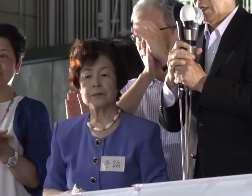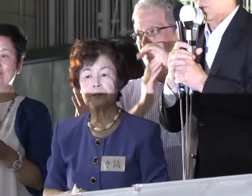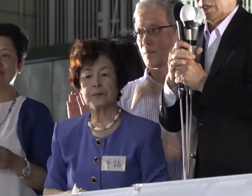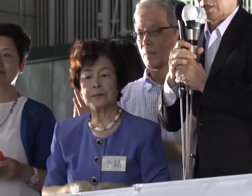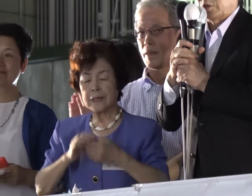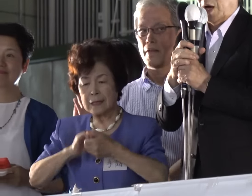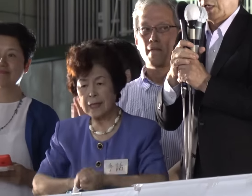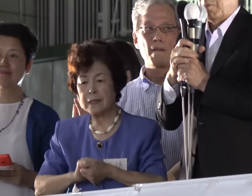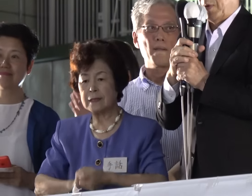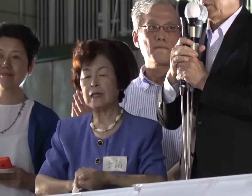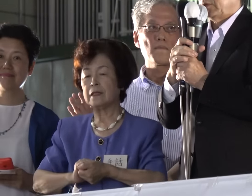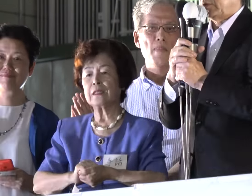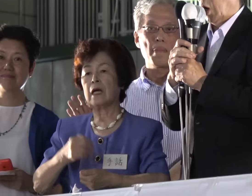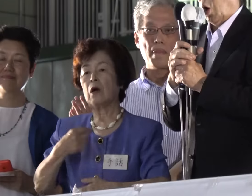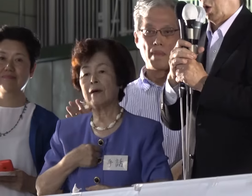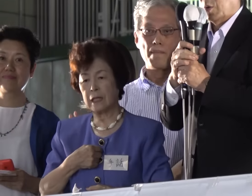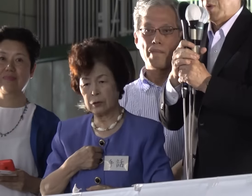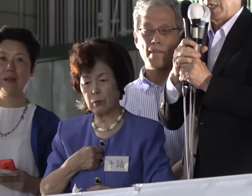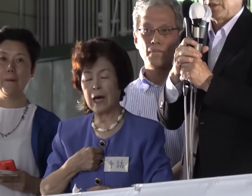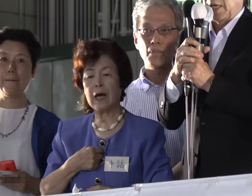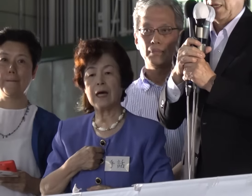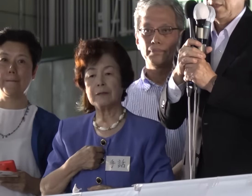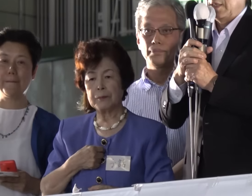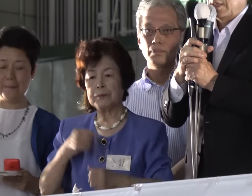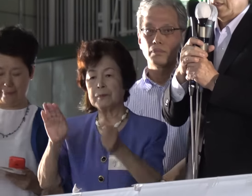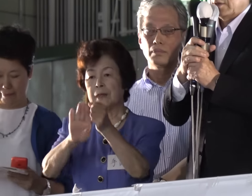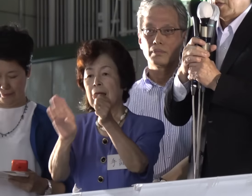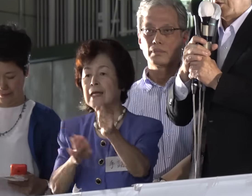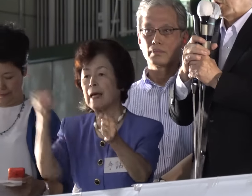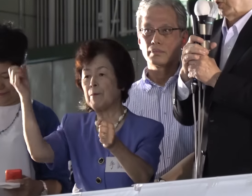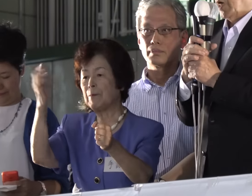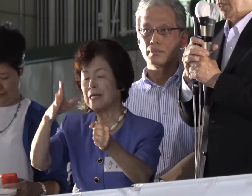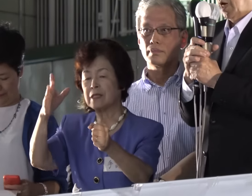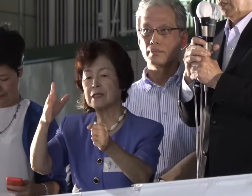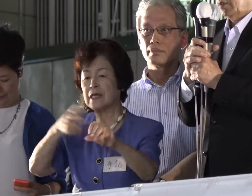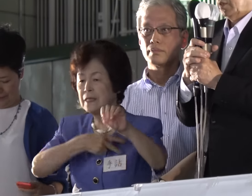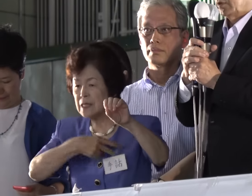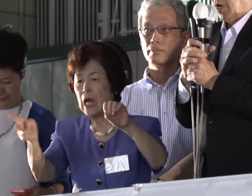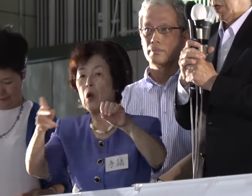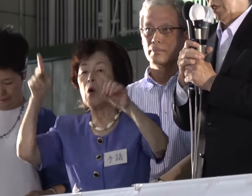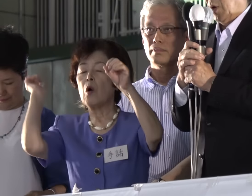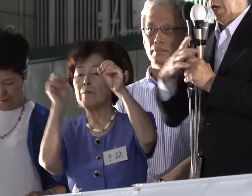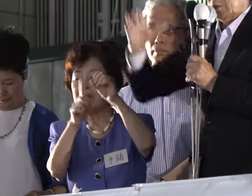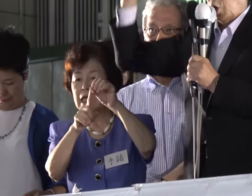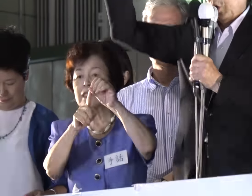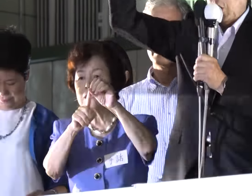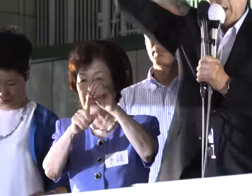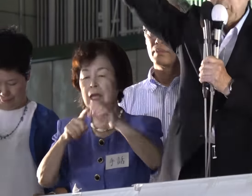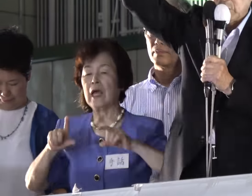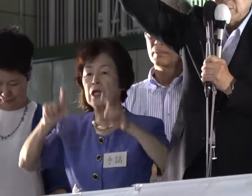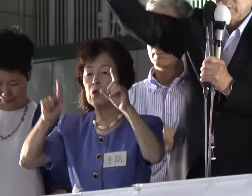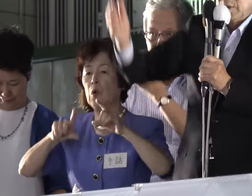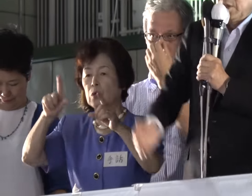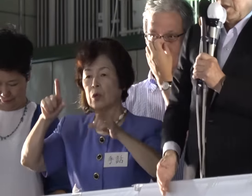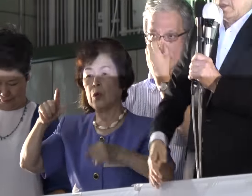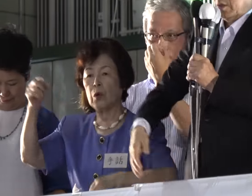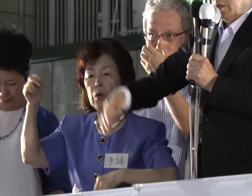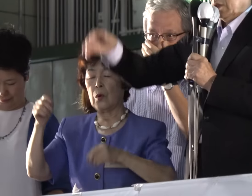ぜひ私は原発ゼロを目指して、電力会社、具体的には東京電